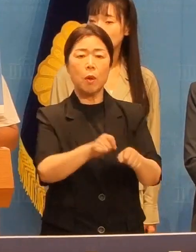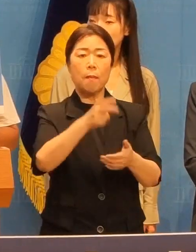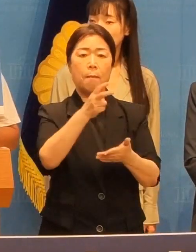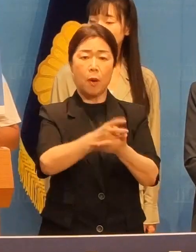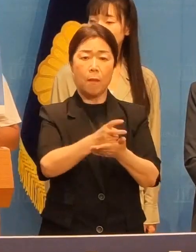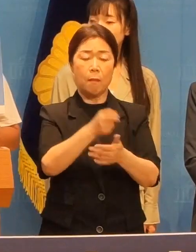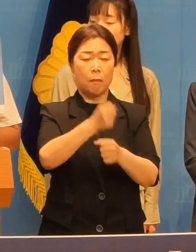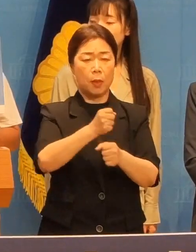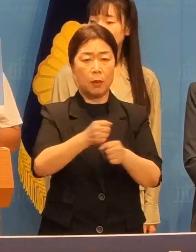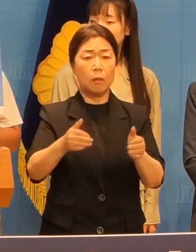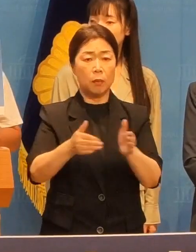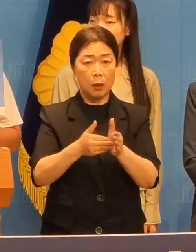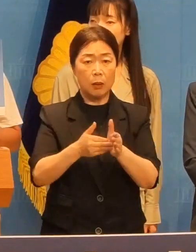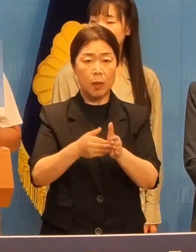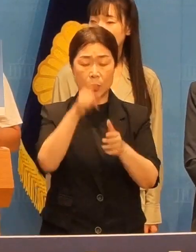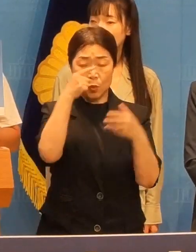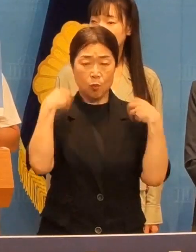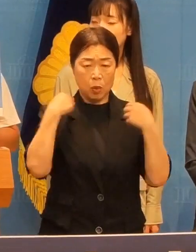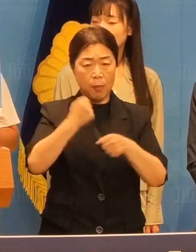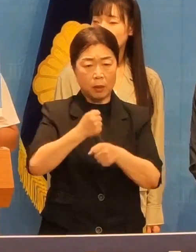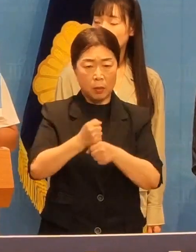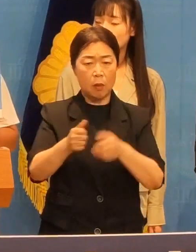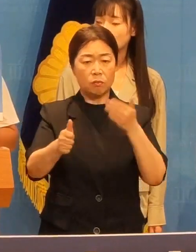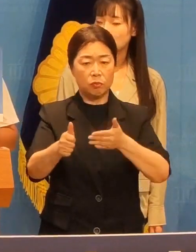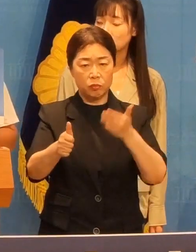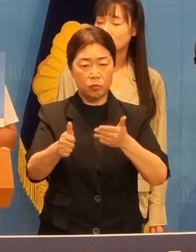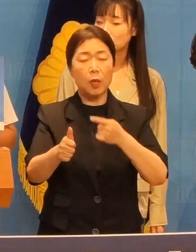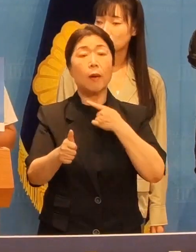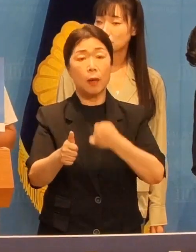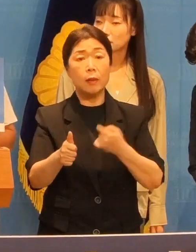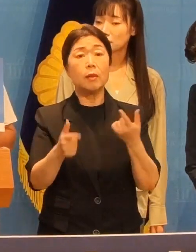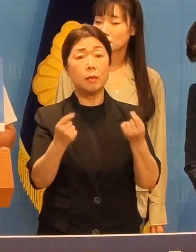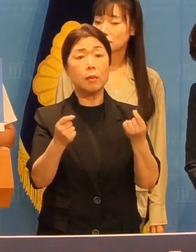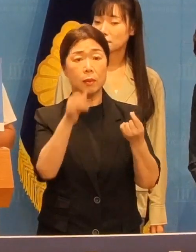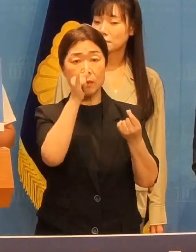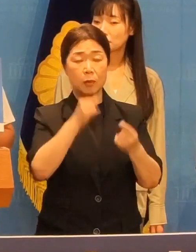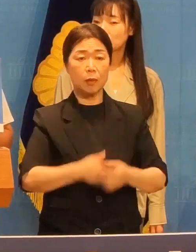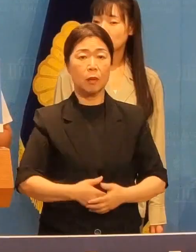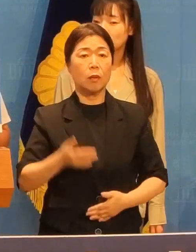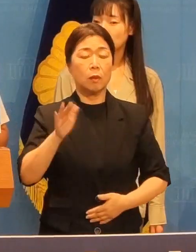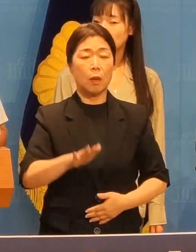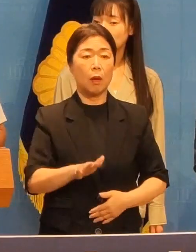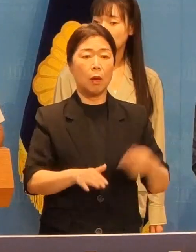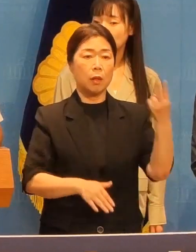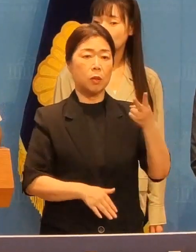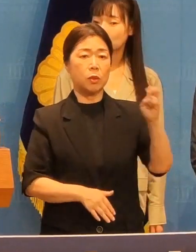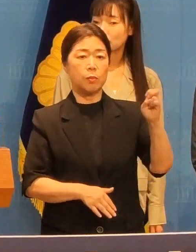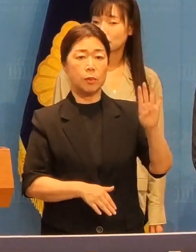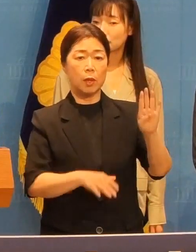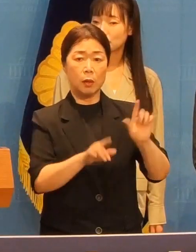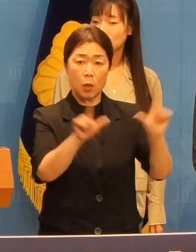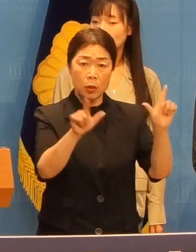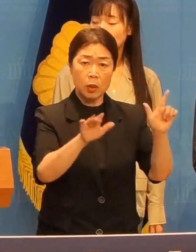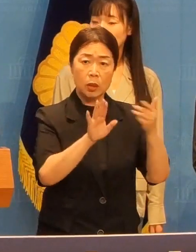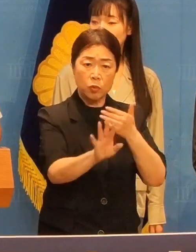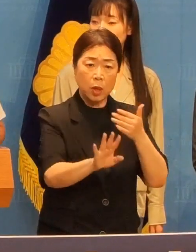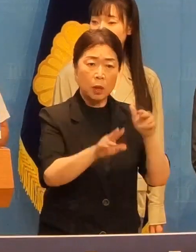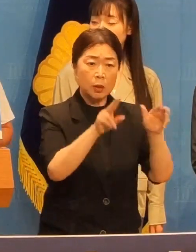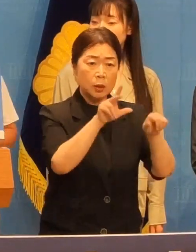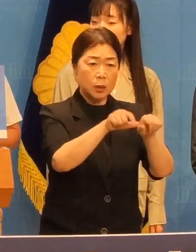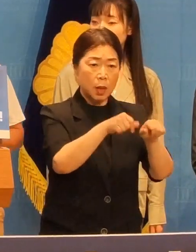대한민국에서 정부에서 만들어라고 권고사항을 내렸습니다. 하지만 2년이 지난 후에 오늘 이